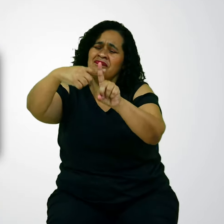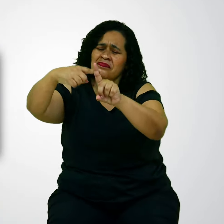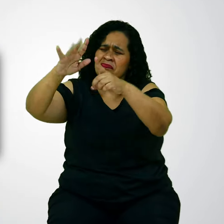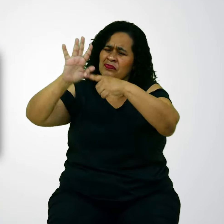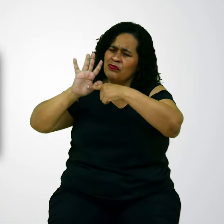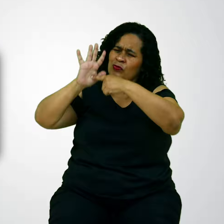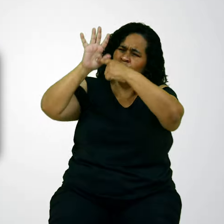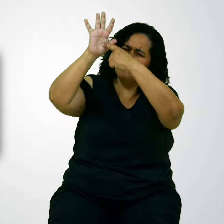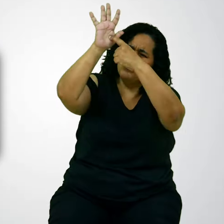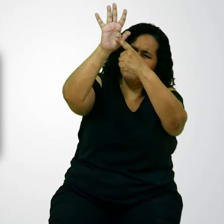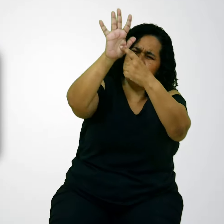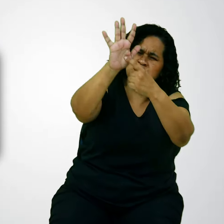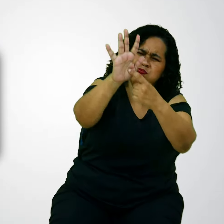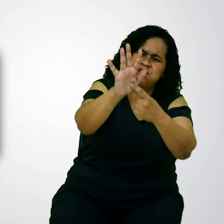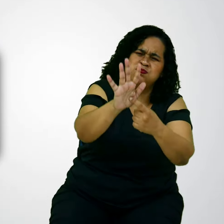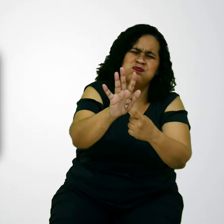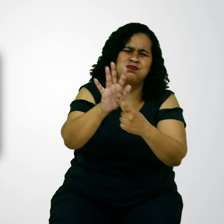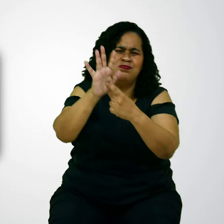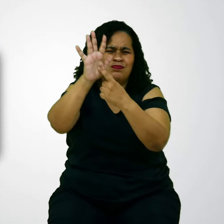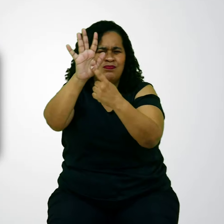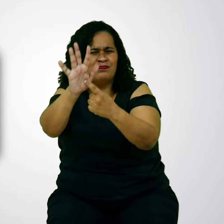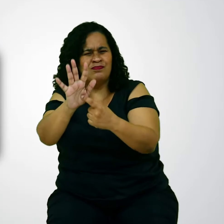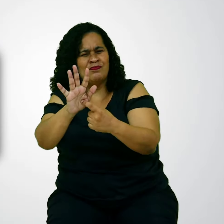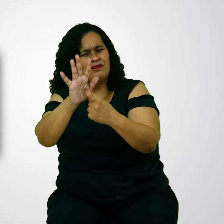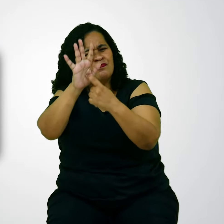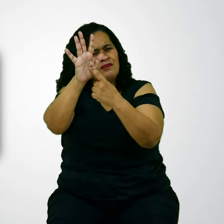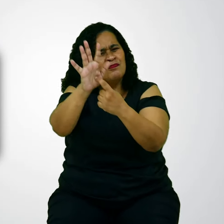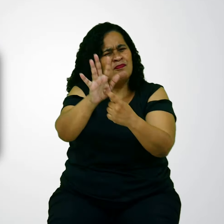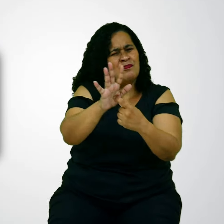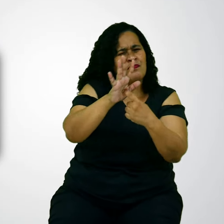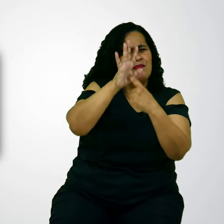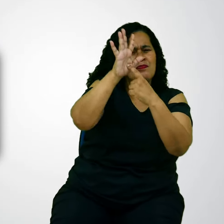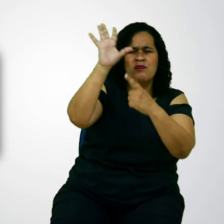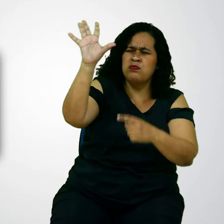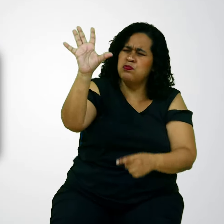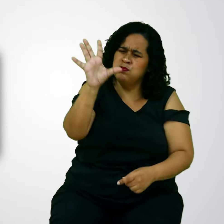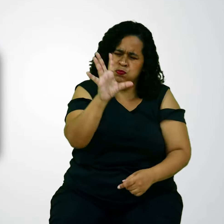mostrar-me o seu eterno